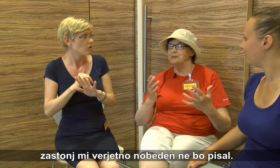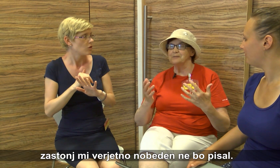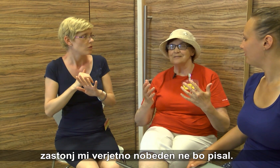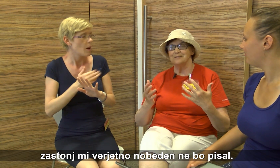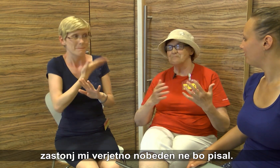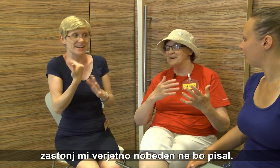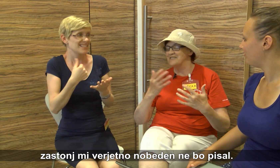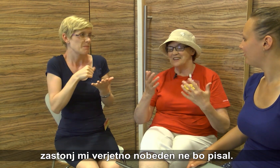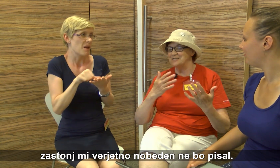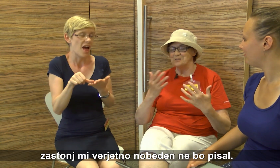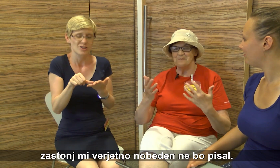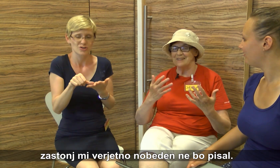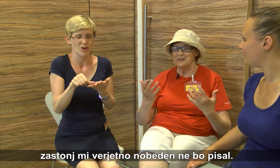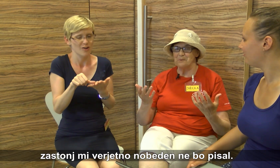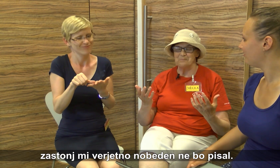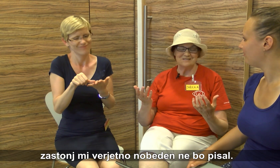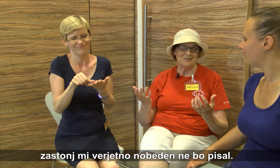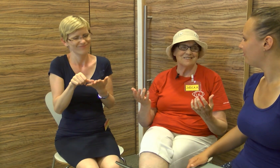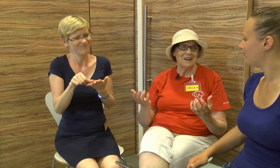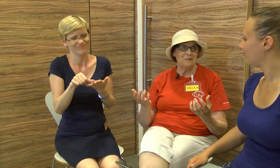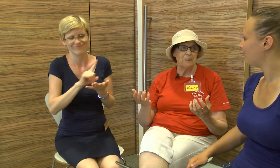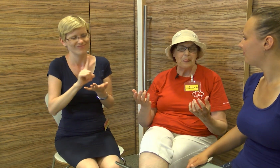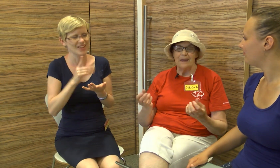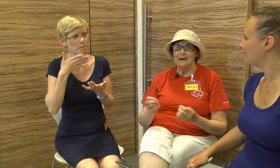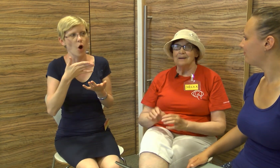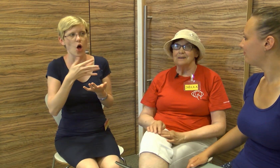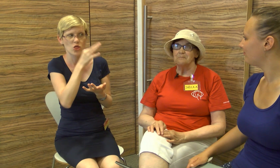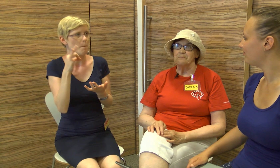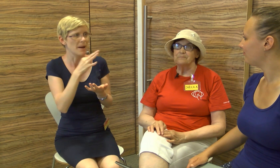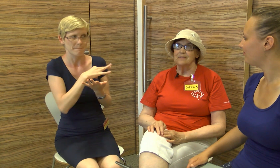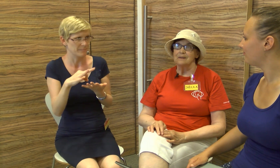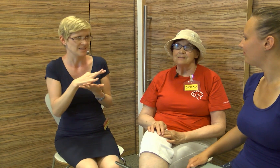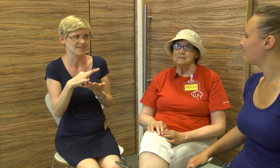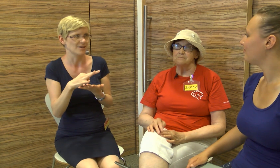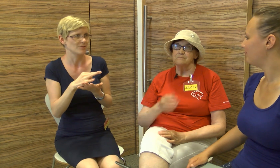zato neverjetno noben ne bo pisal, ne.